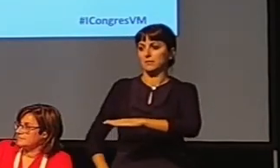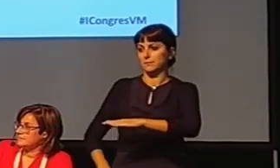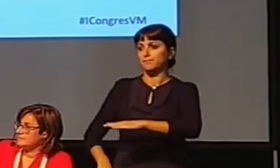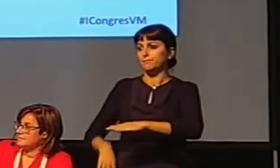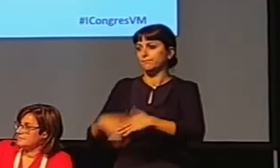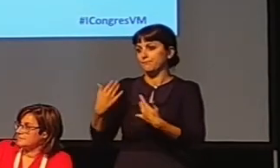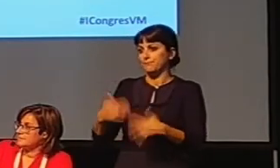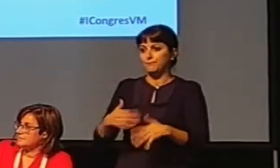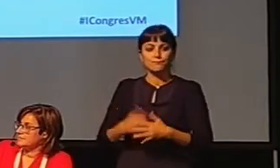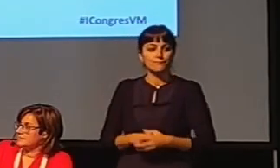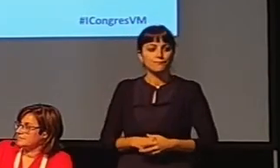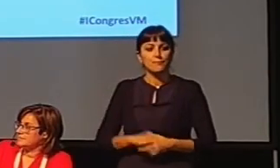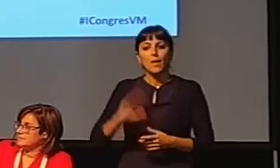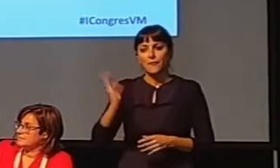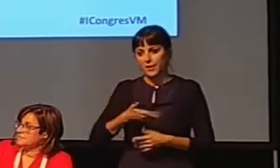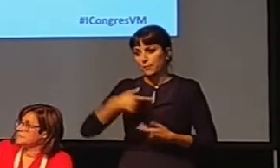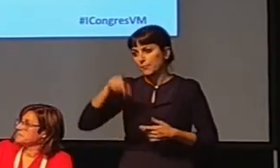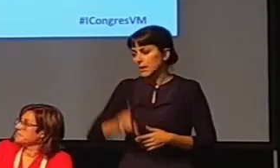Sí?